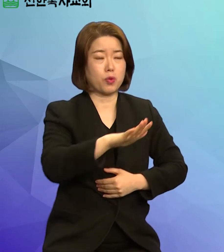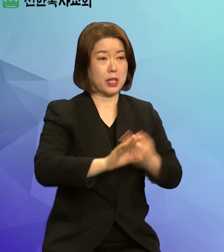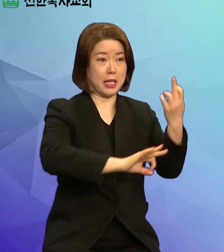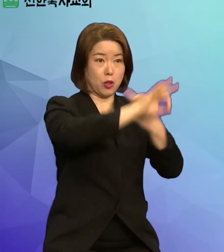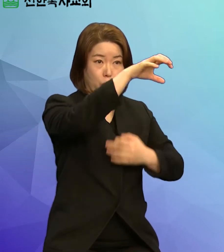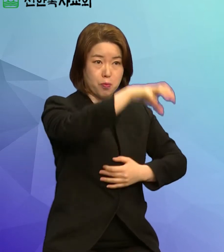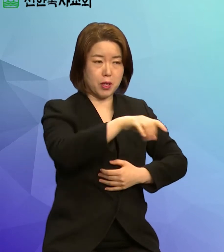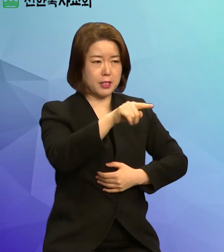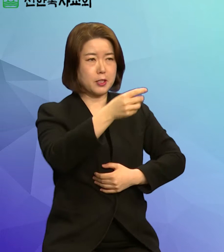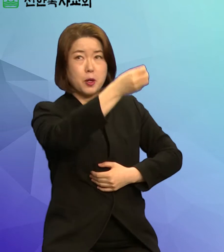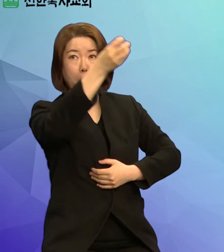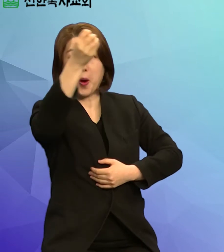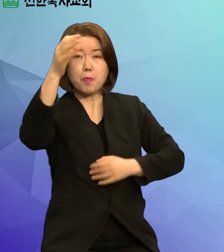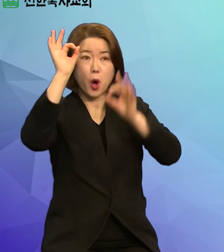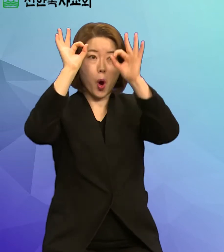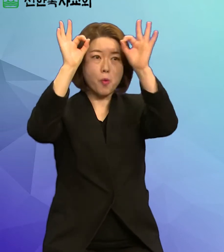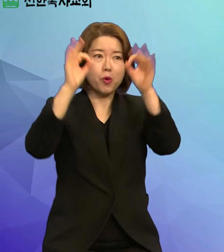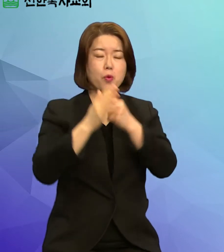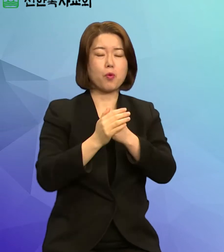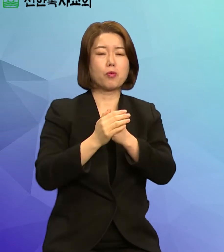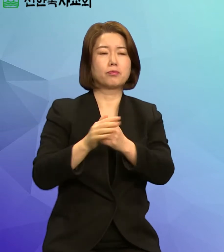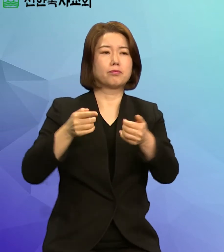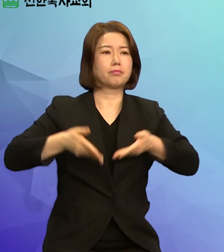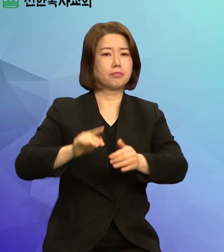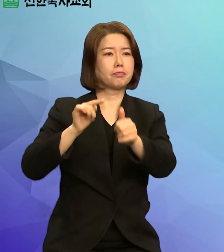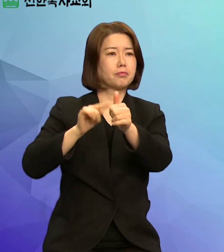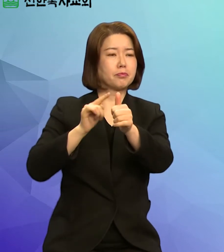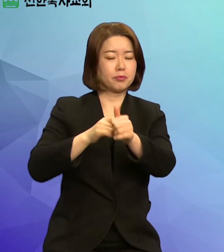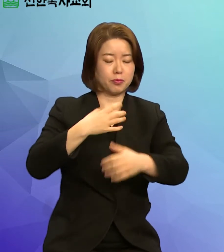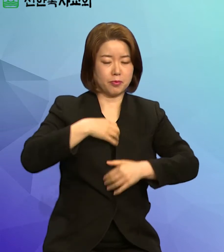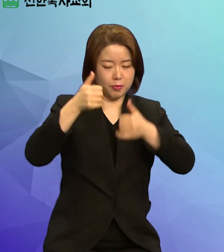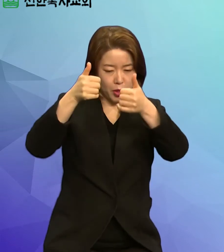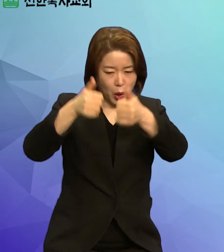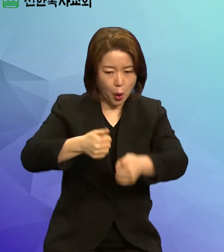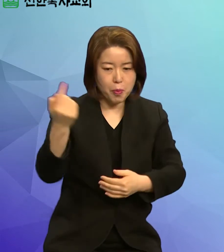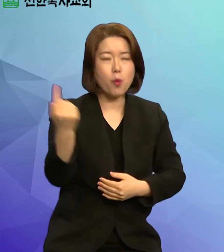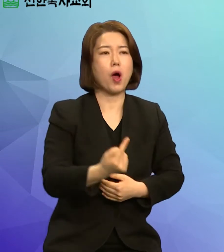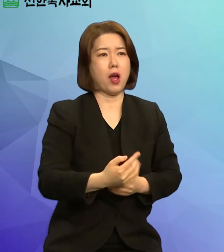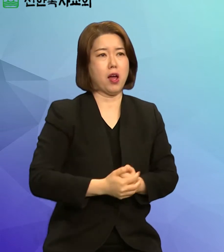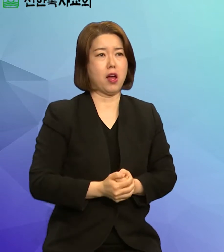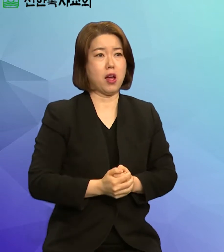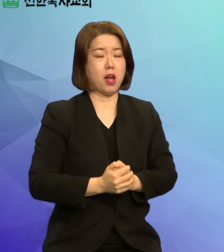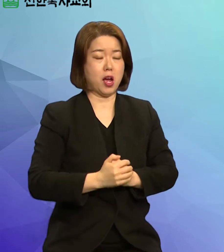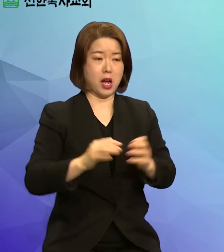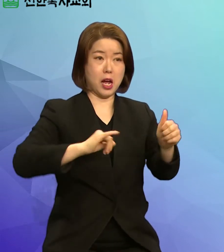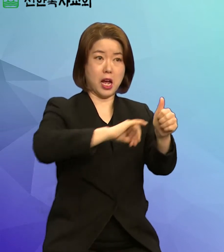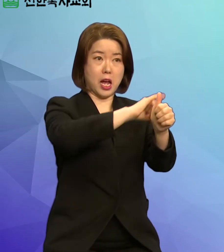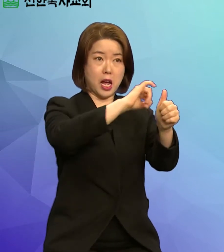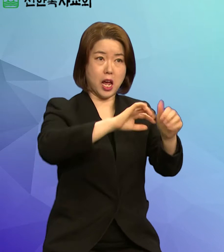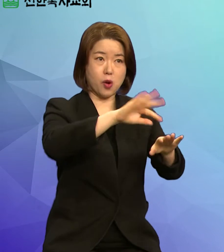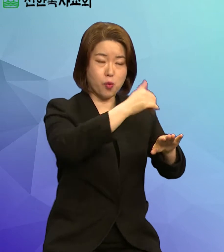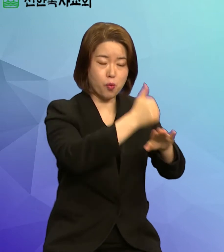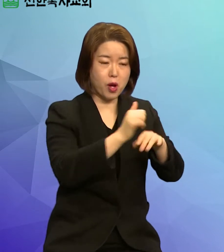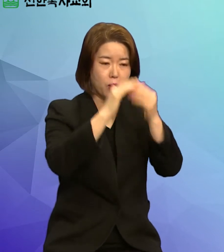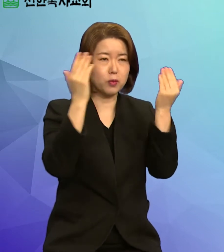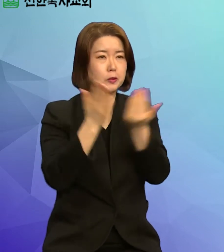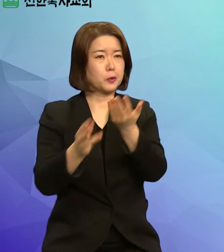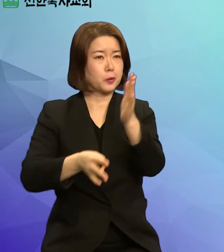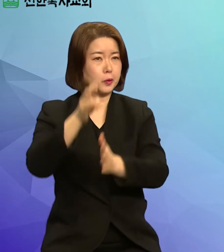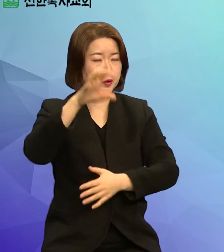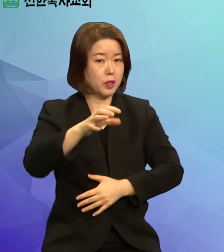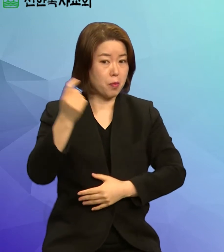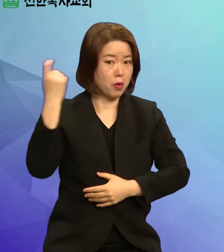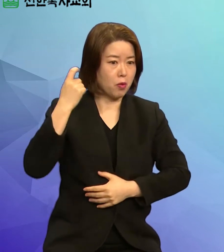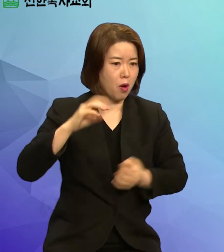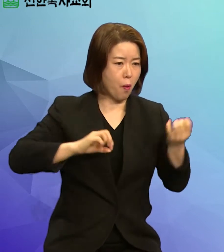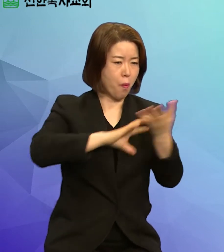보고 그에게 경배하러 왔노라 하니 헤롯 왕과 온 예루살렘이 듣고